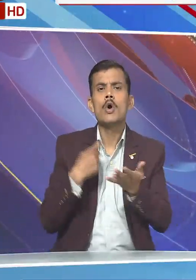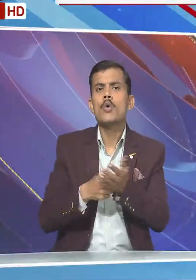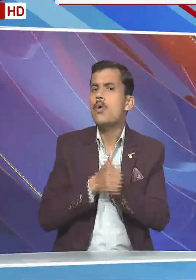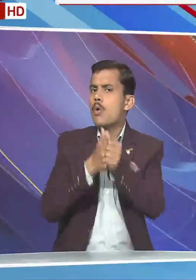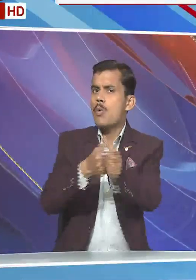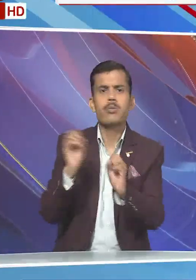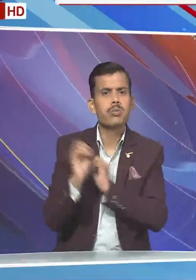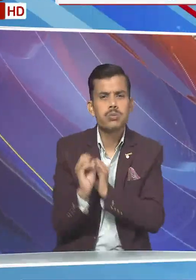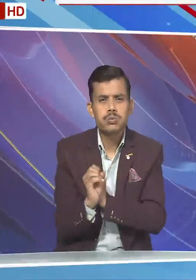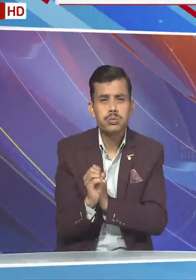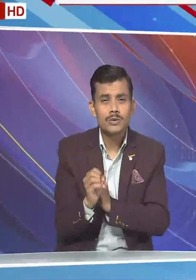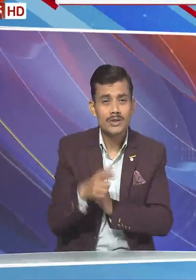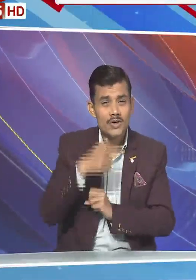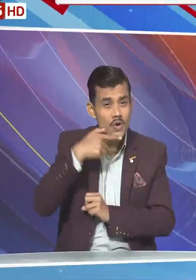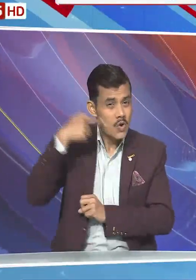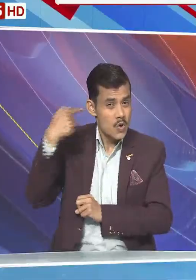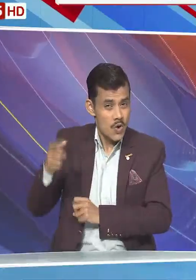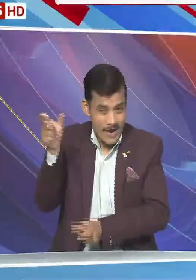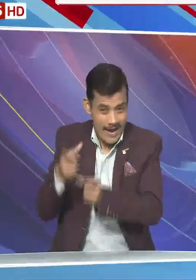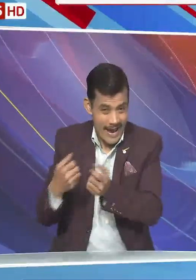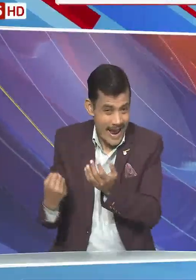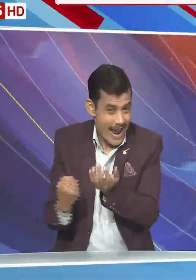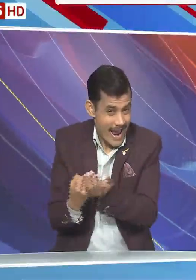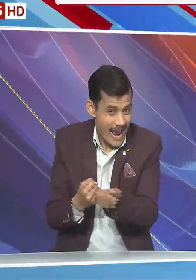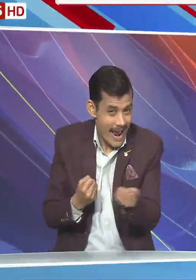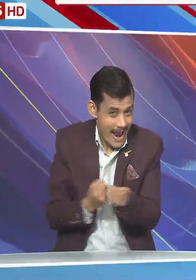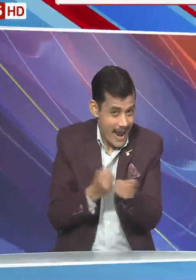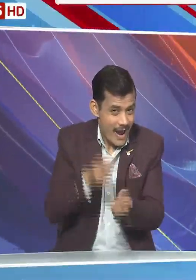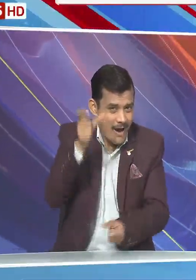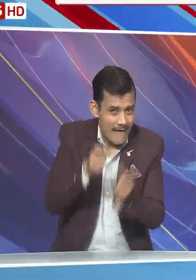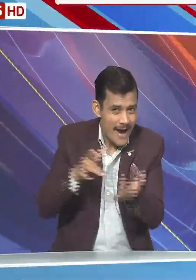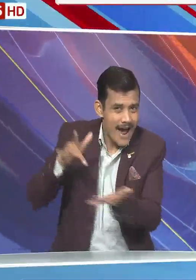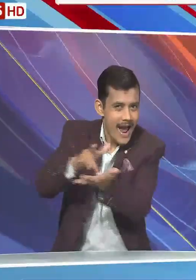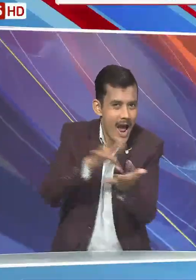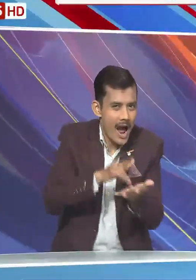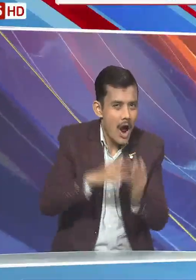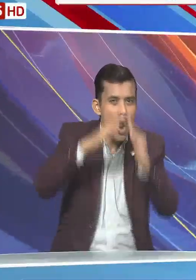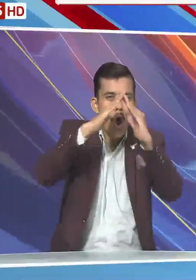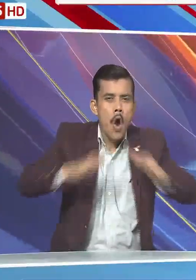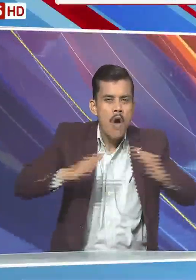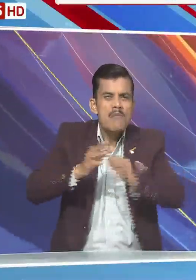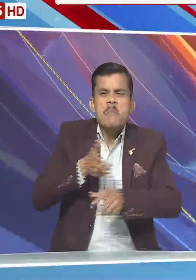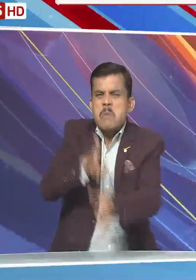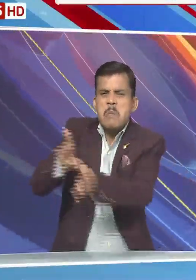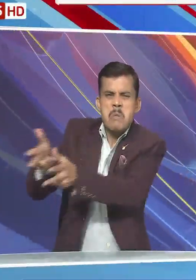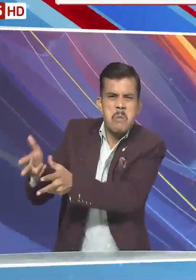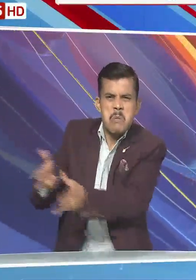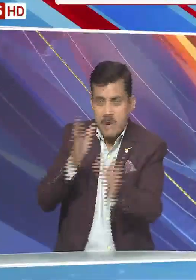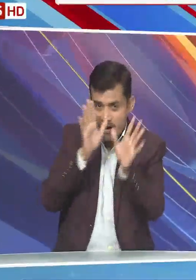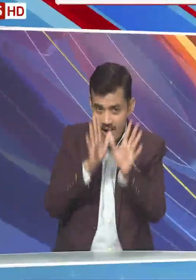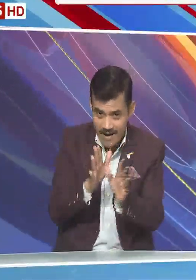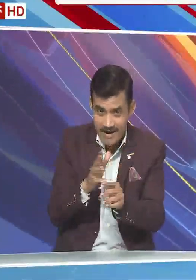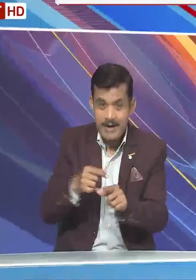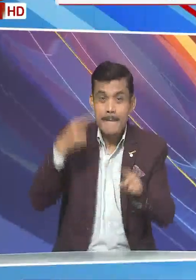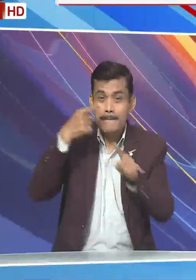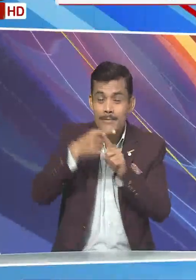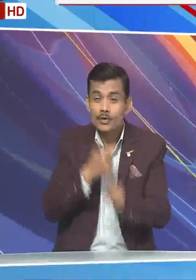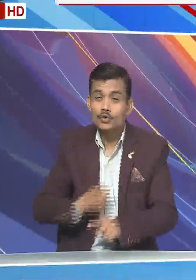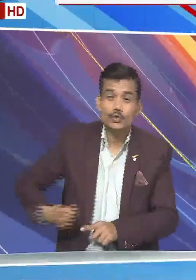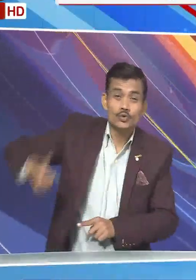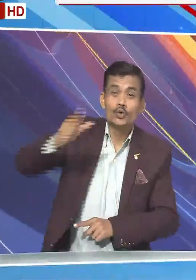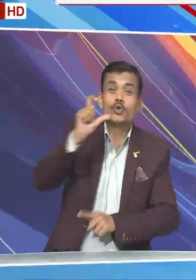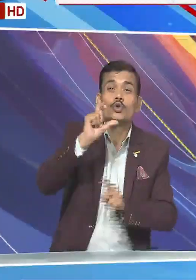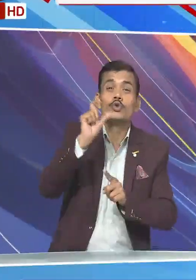आरोप लगाया है कि रूस समर्थित विद्रोहियों ने नागरिक बस्तियों पर हमले किए हैं। वहीं यूरोपीय संघ के विदेश नीति